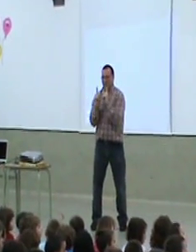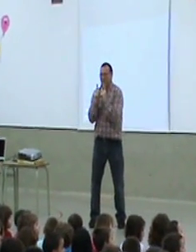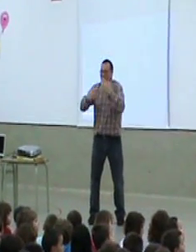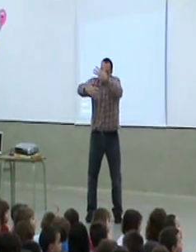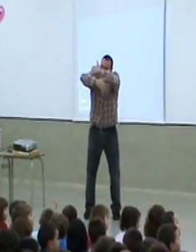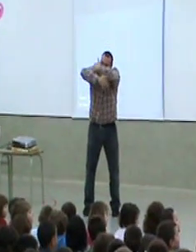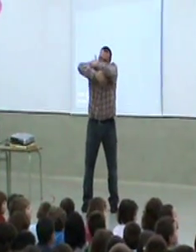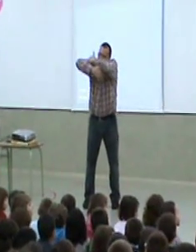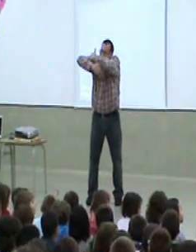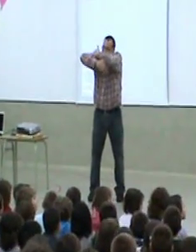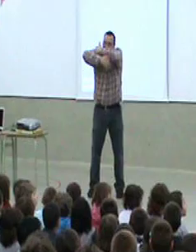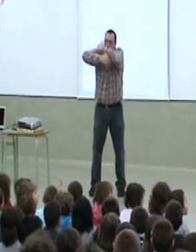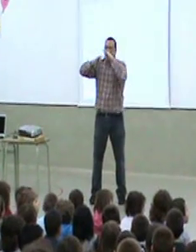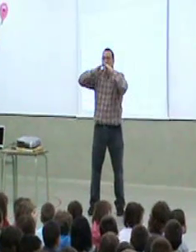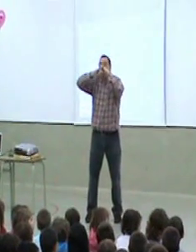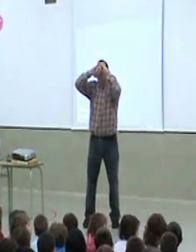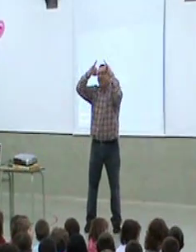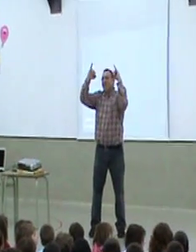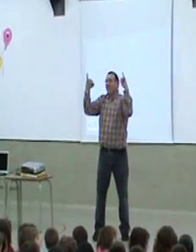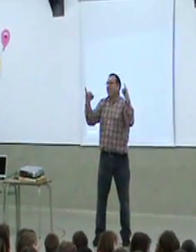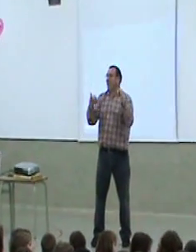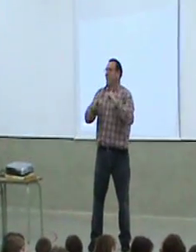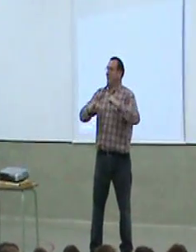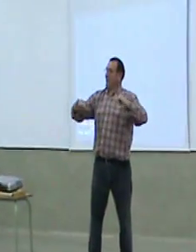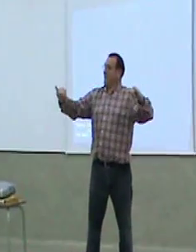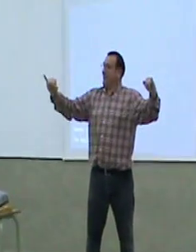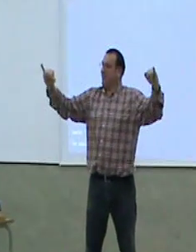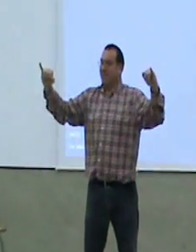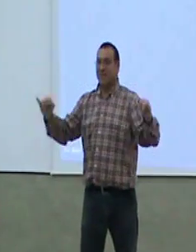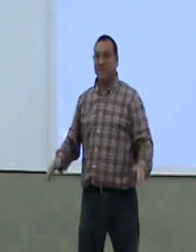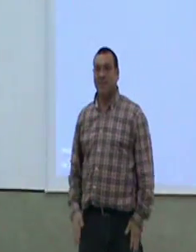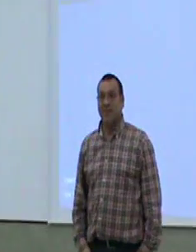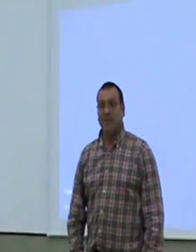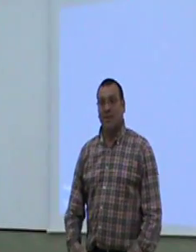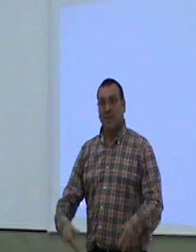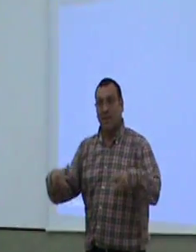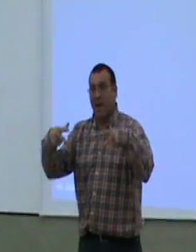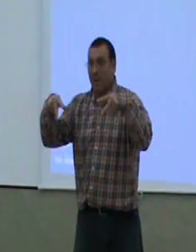Egoa zabalduta, egango azkandari.